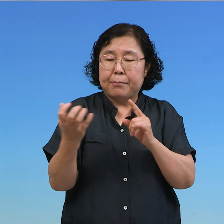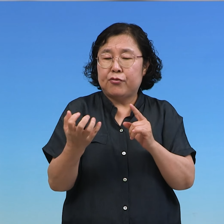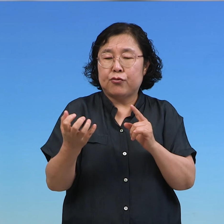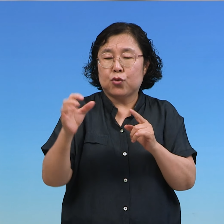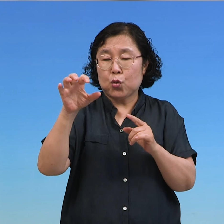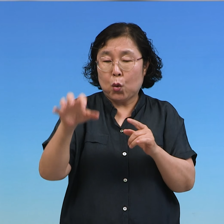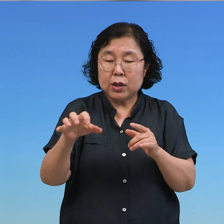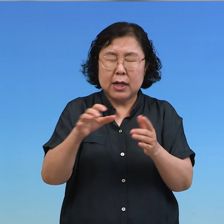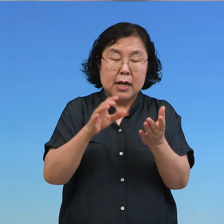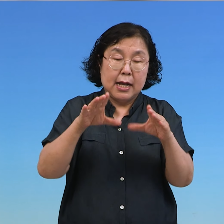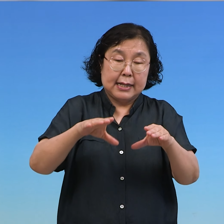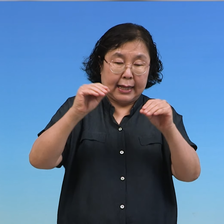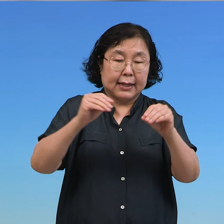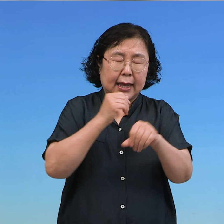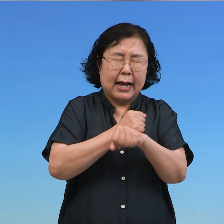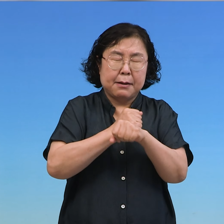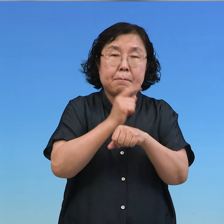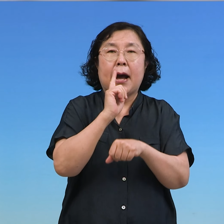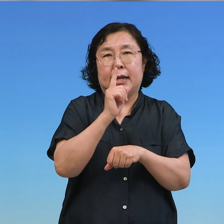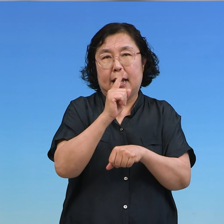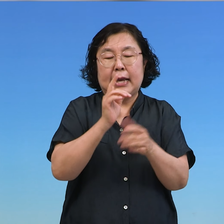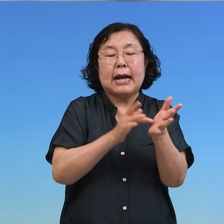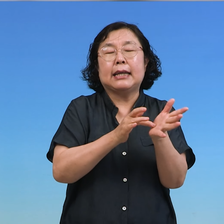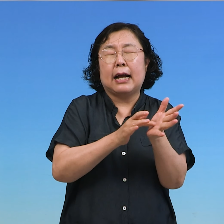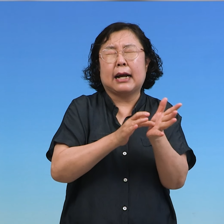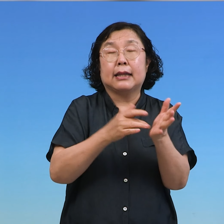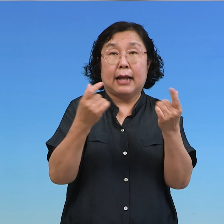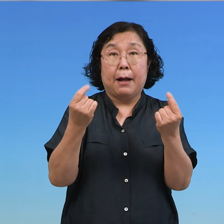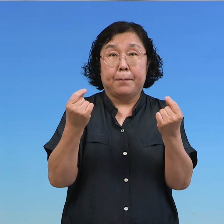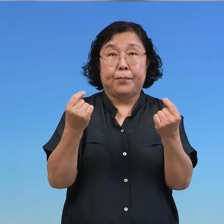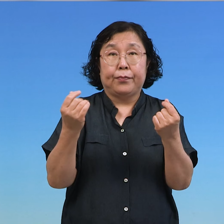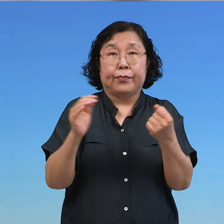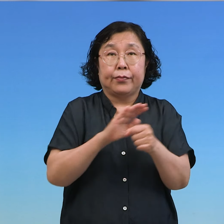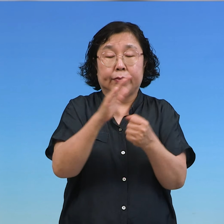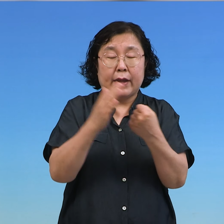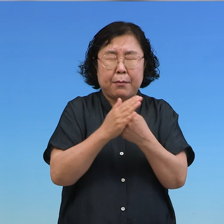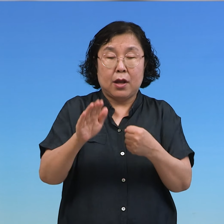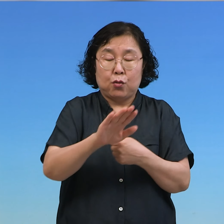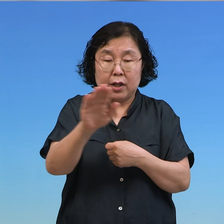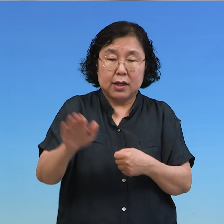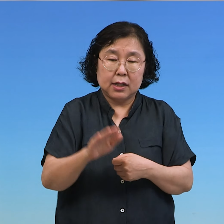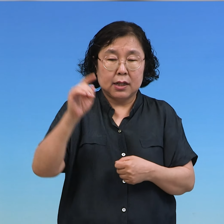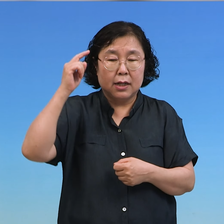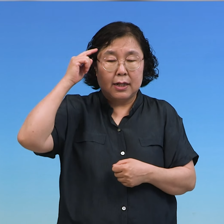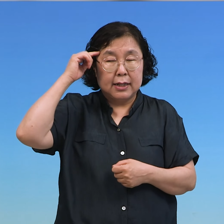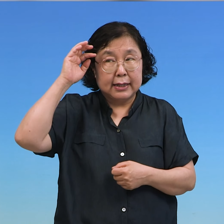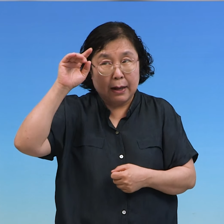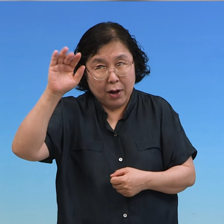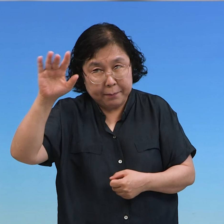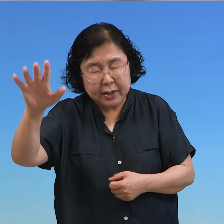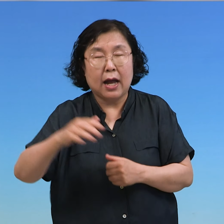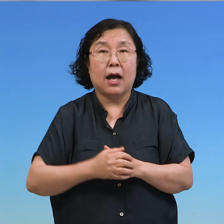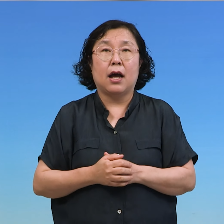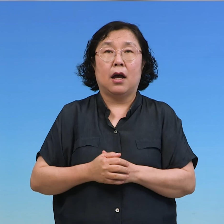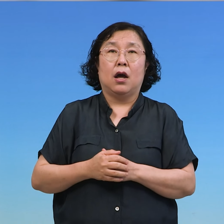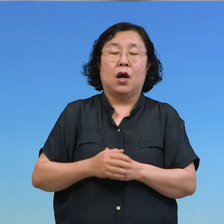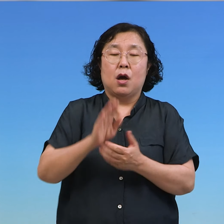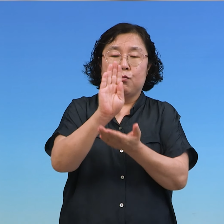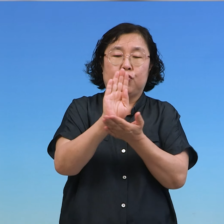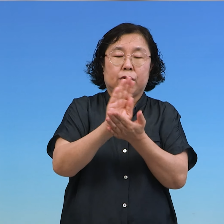하는 약이다 그래서 저는 사모합니다 하나님 분당 우리 교회는 전자가 흐르기 원합니다 큰일 날 소리